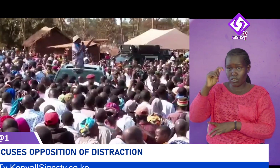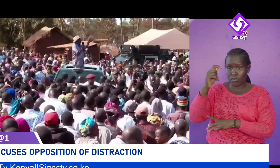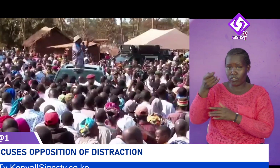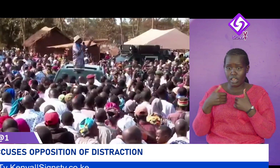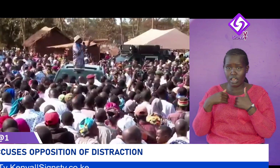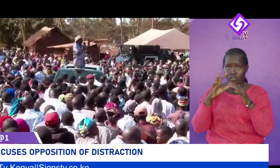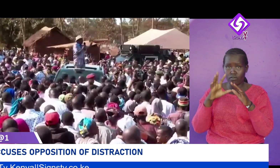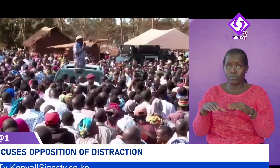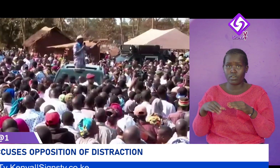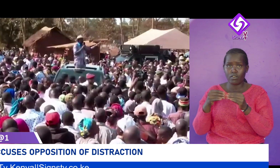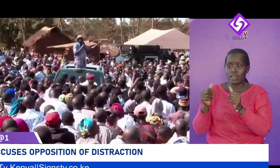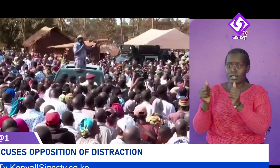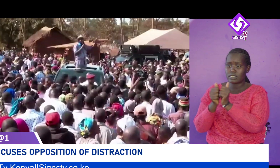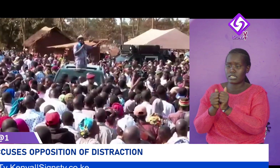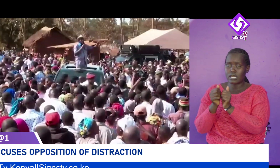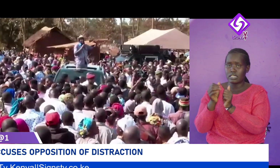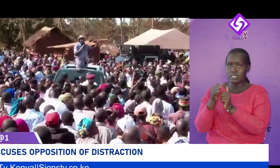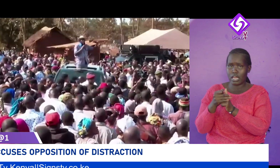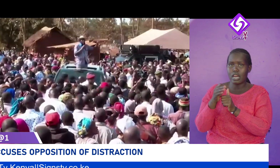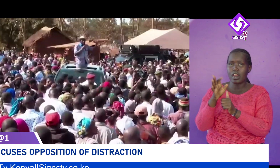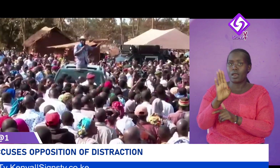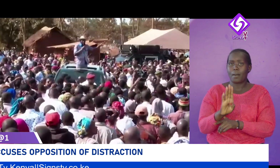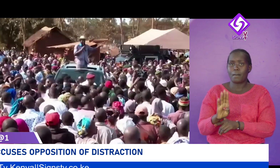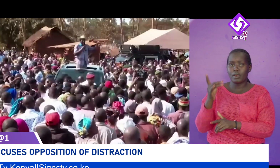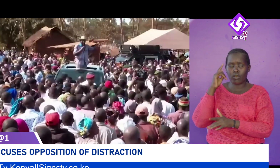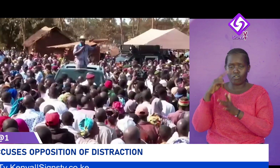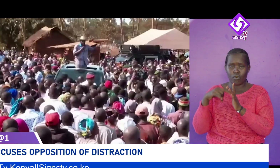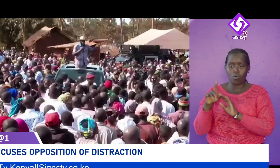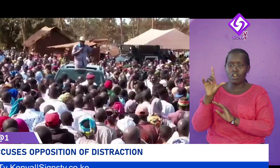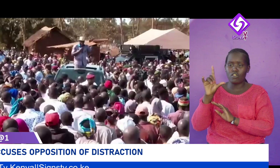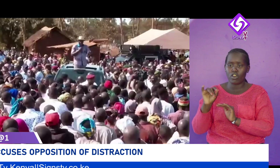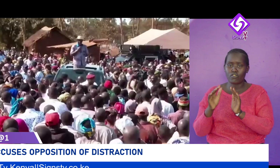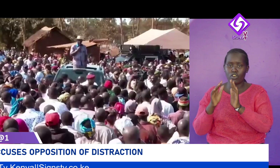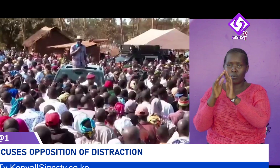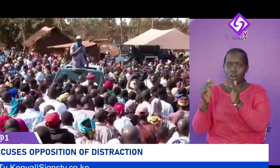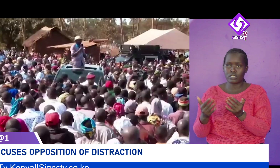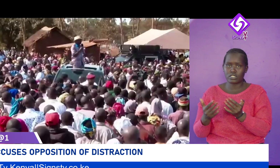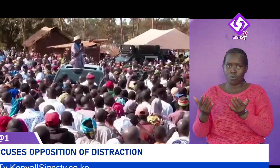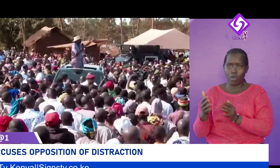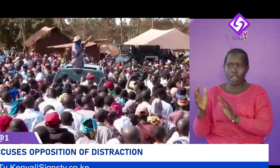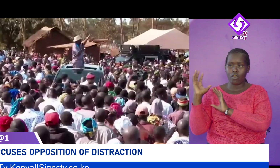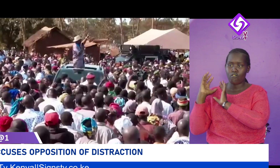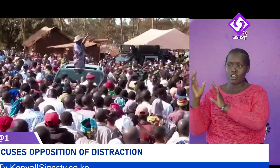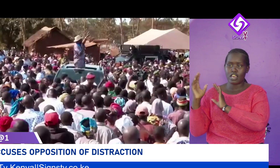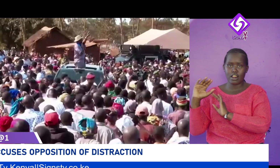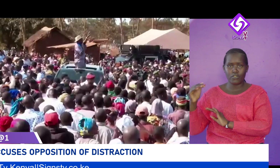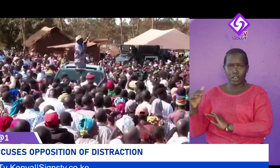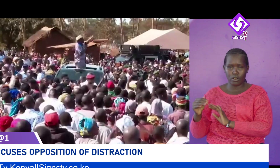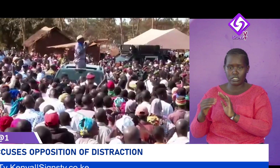bilioni 18 ya mambo ya affordable housing ya Kilifi County. Manyumba inaendelea kule Kilifi